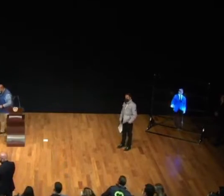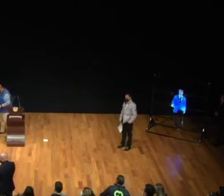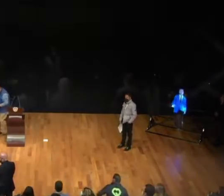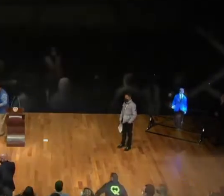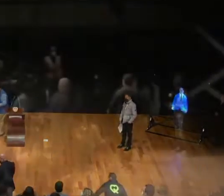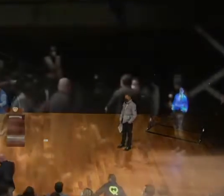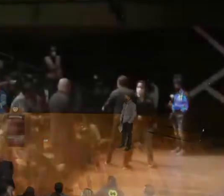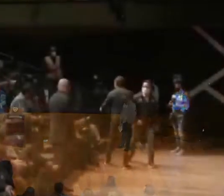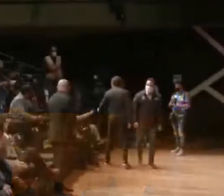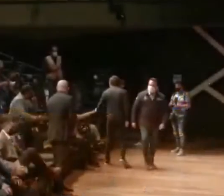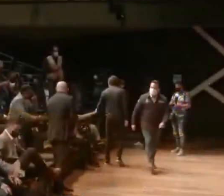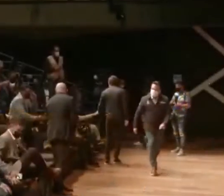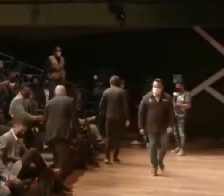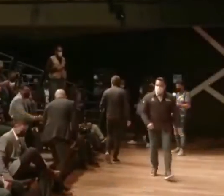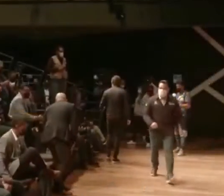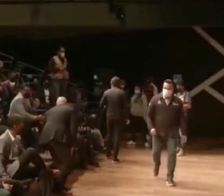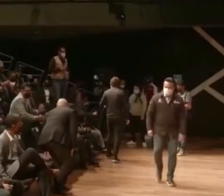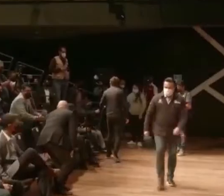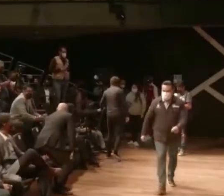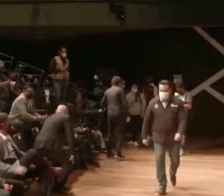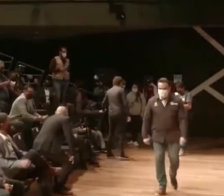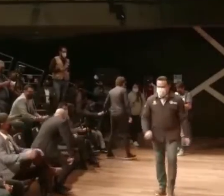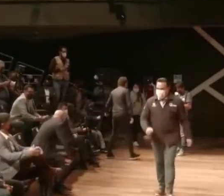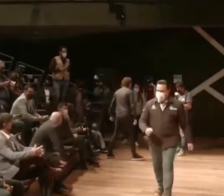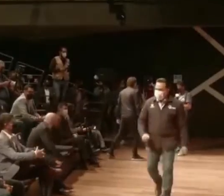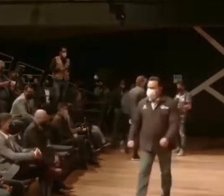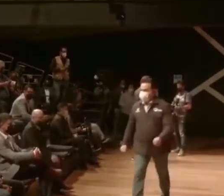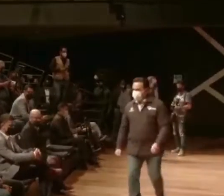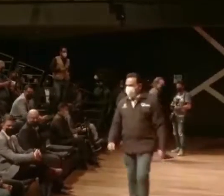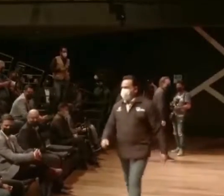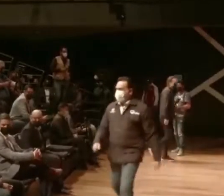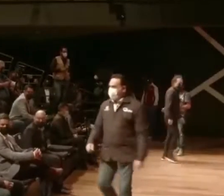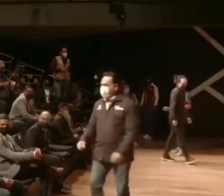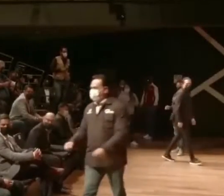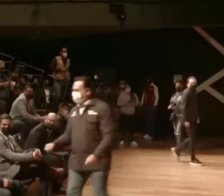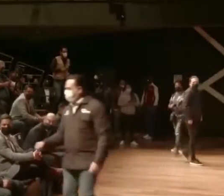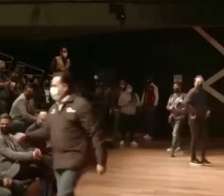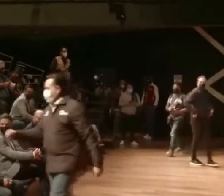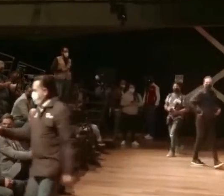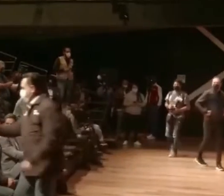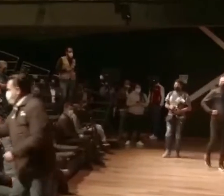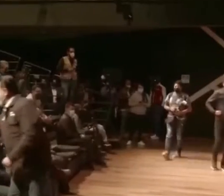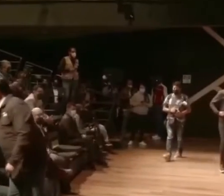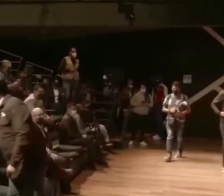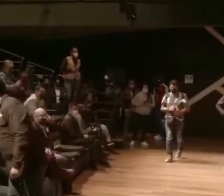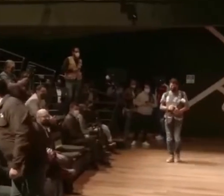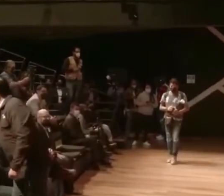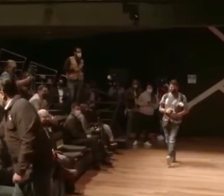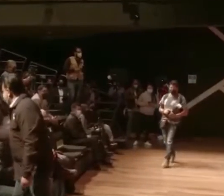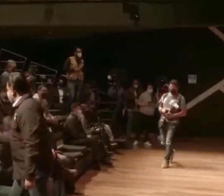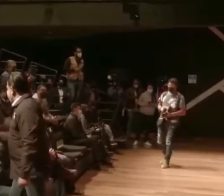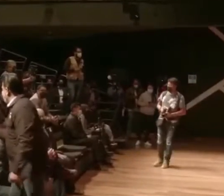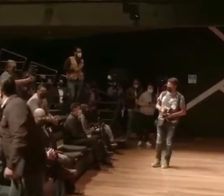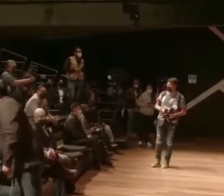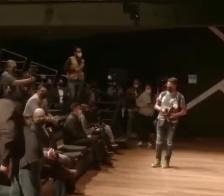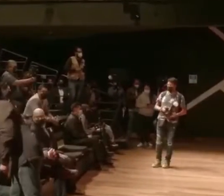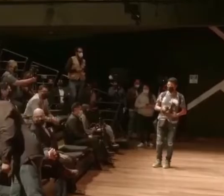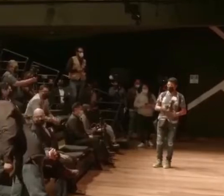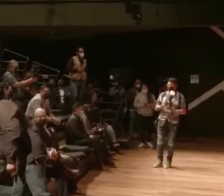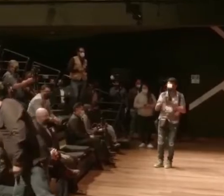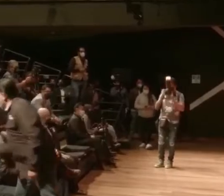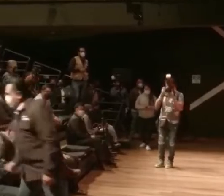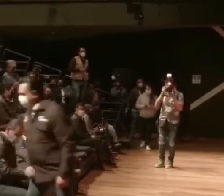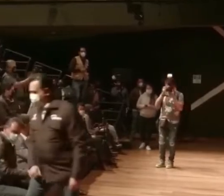bienvenida. A nuestros amigos de los diferentes medios de comunicación, gracias por estar presentes. A los señores Sí, claro. secretarios que nos acompañan,